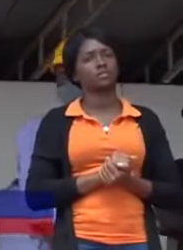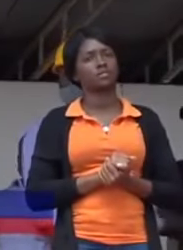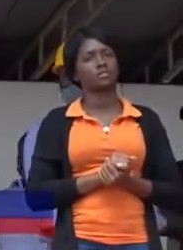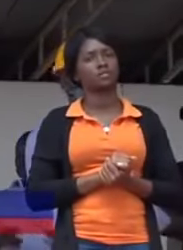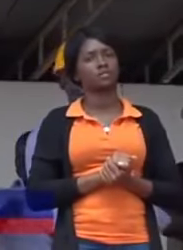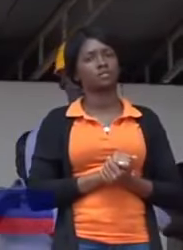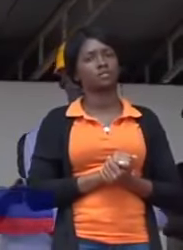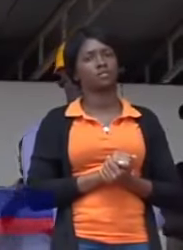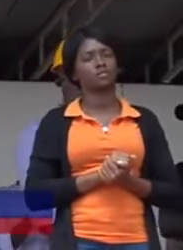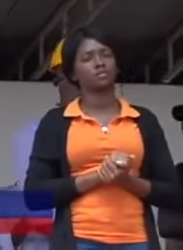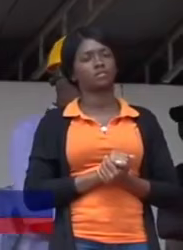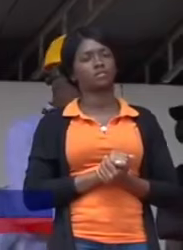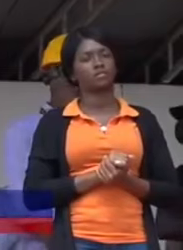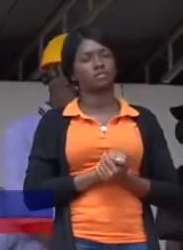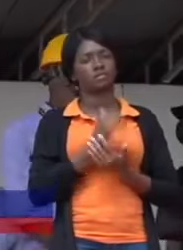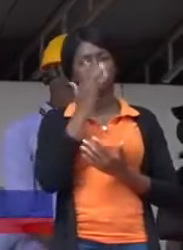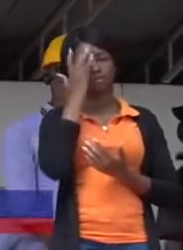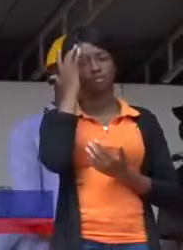irrigation,